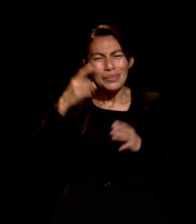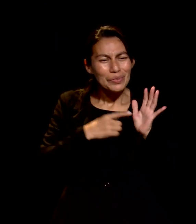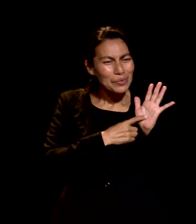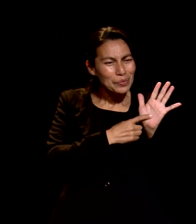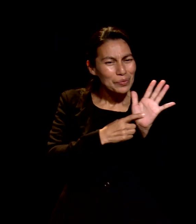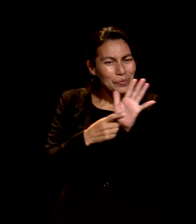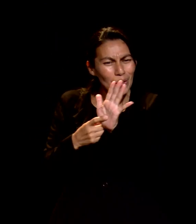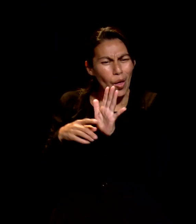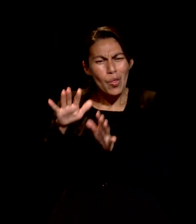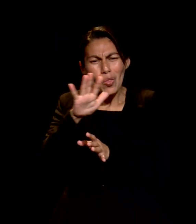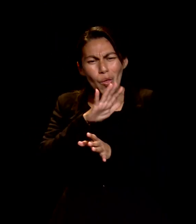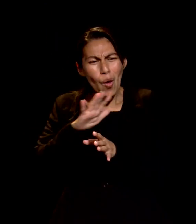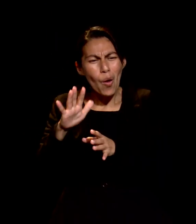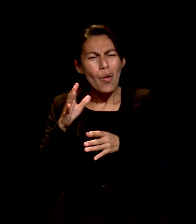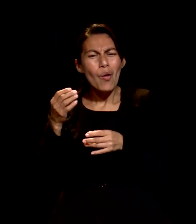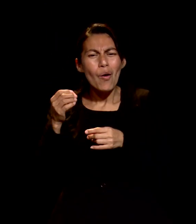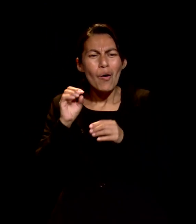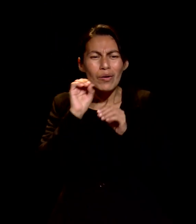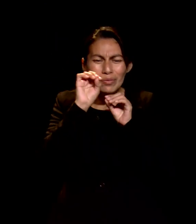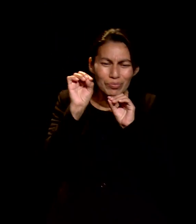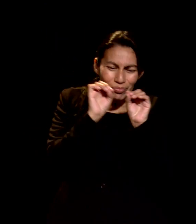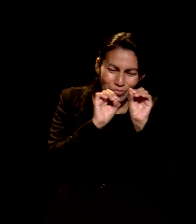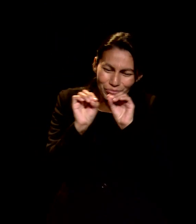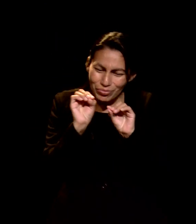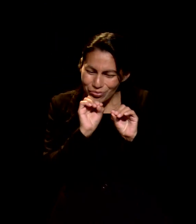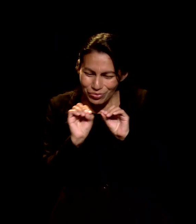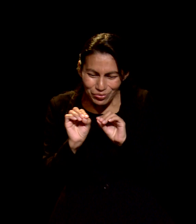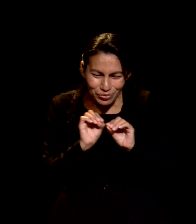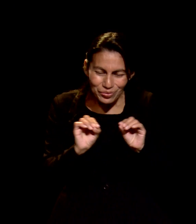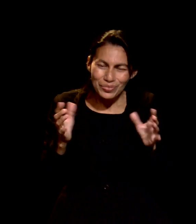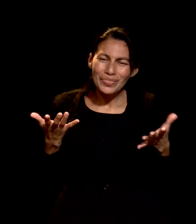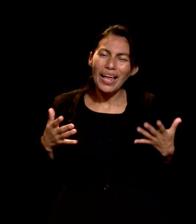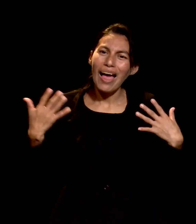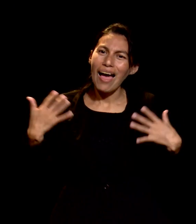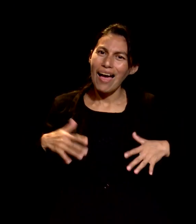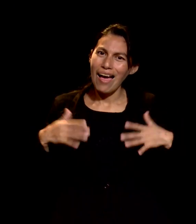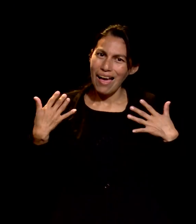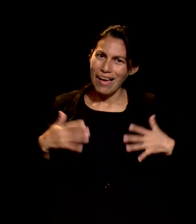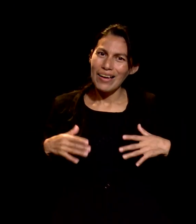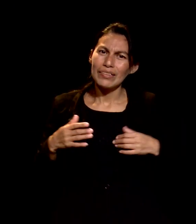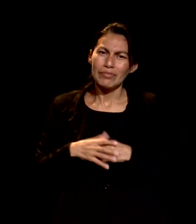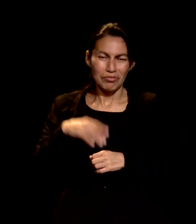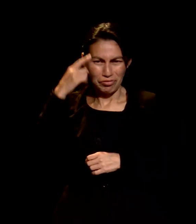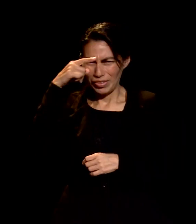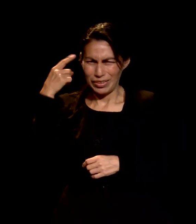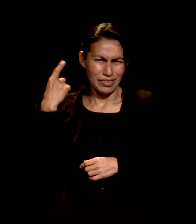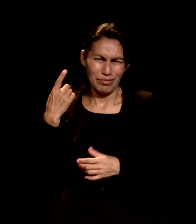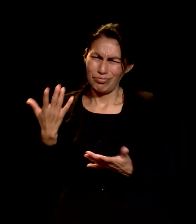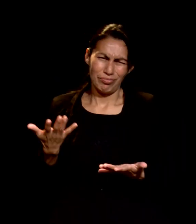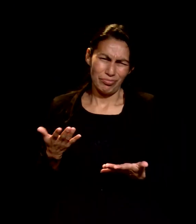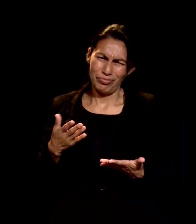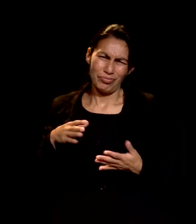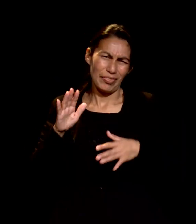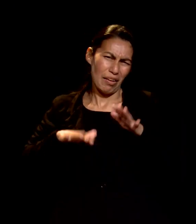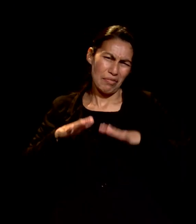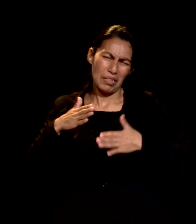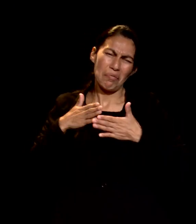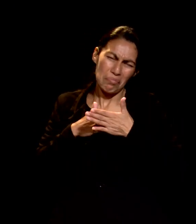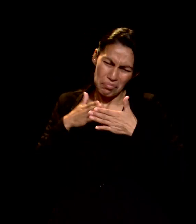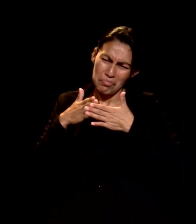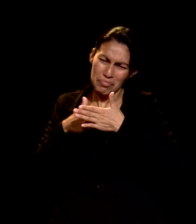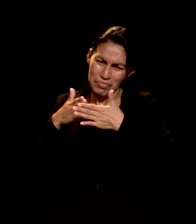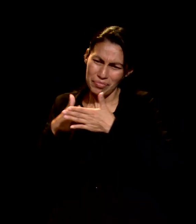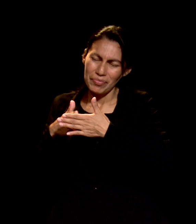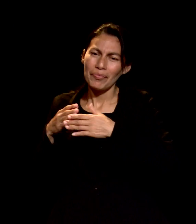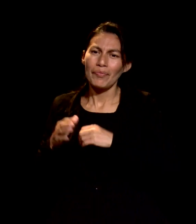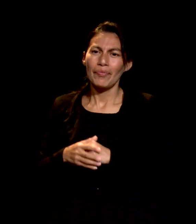Dios va preparando el camino abriendo el camino a pesar de que no es fácil hay obstáculos